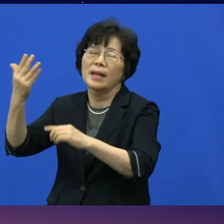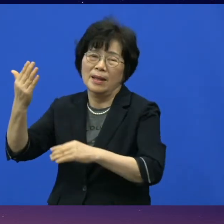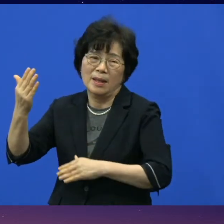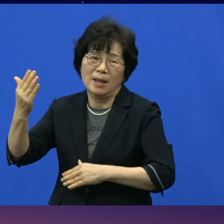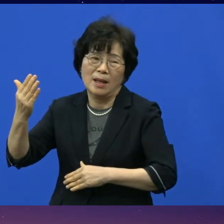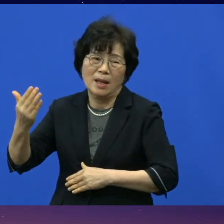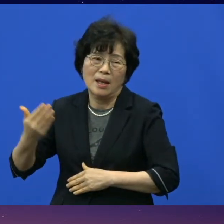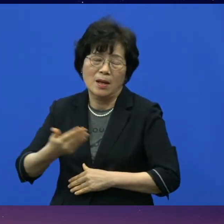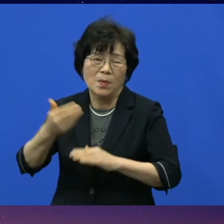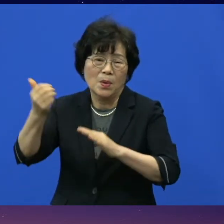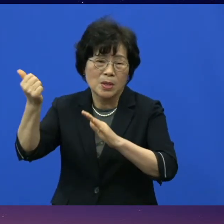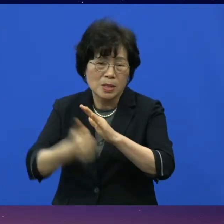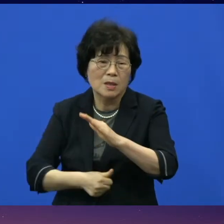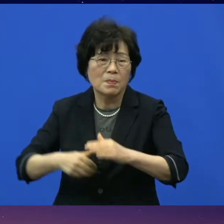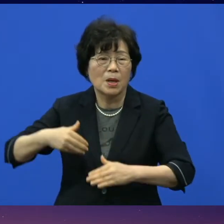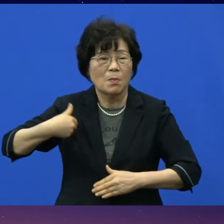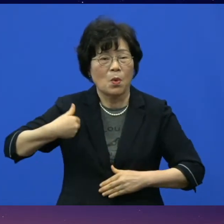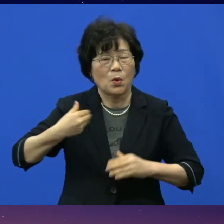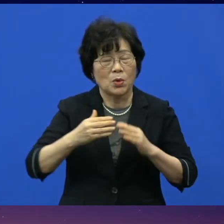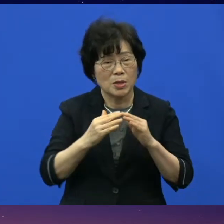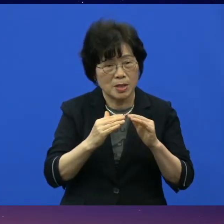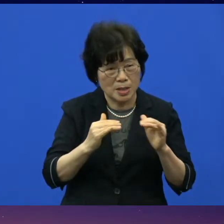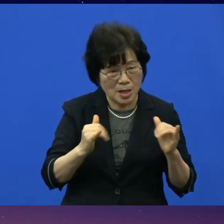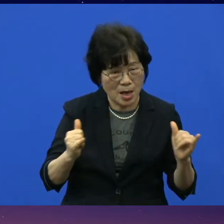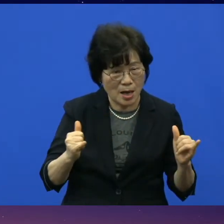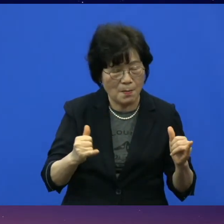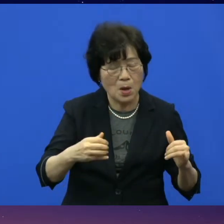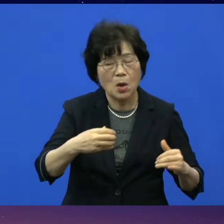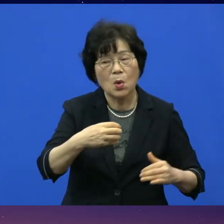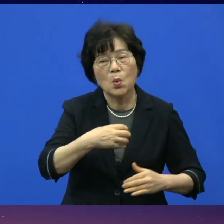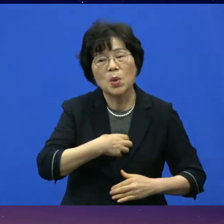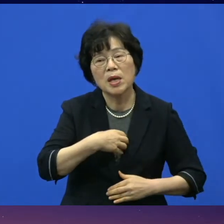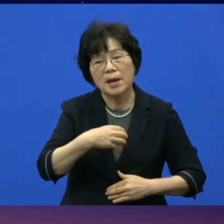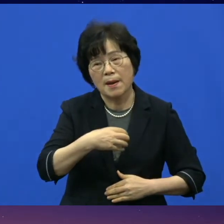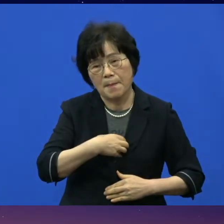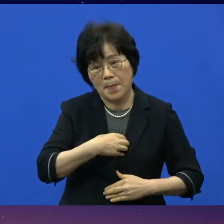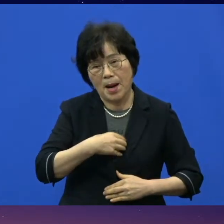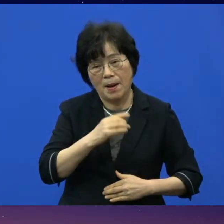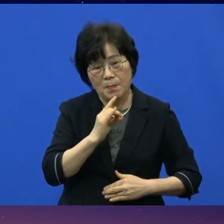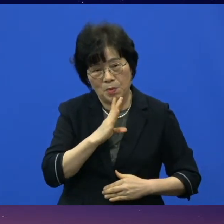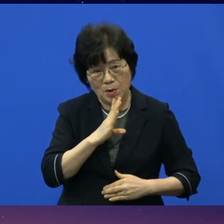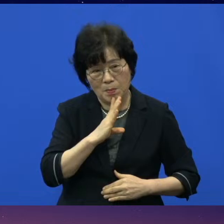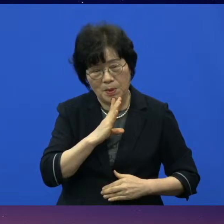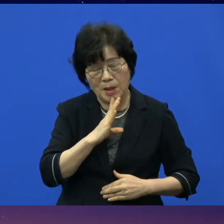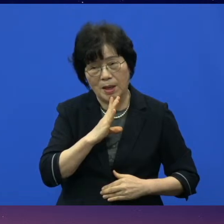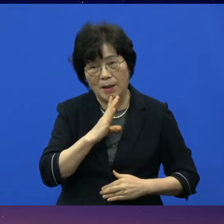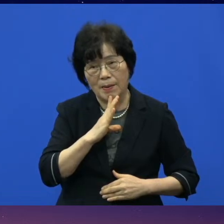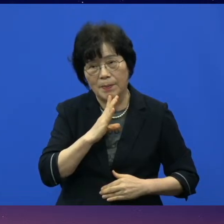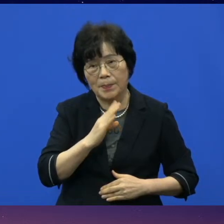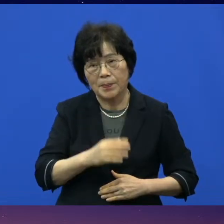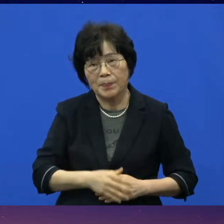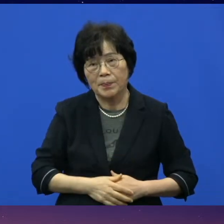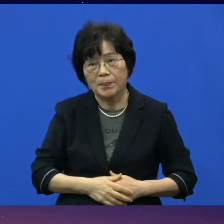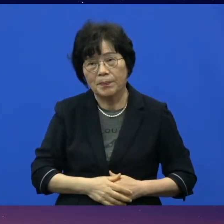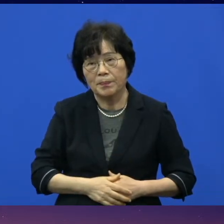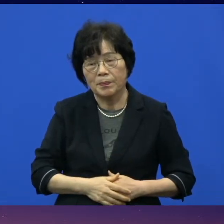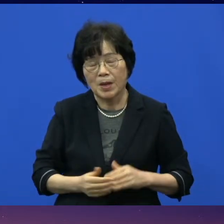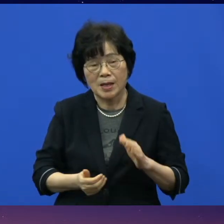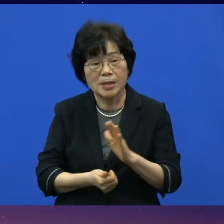여러분, 실패를 모르는 사람은 위험해요. 위험한 사람이에요.